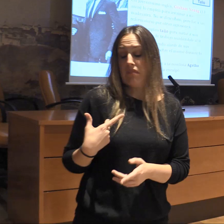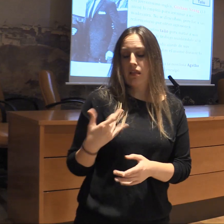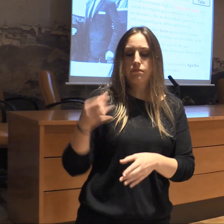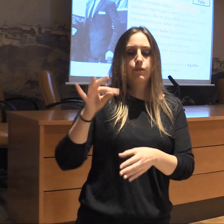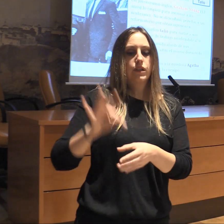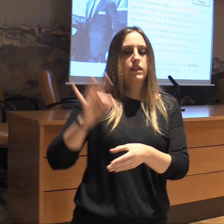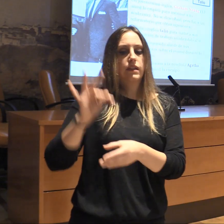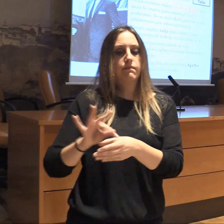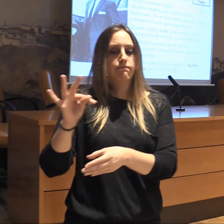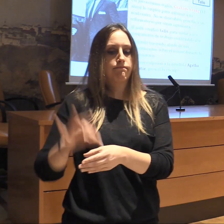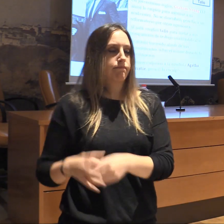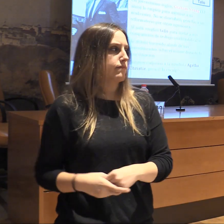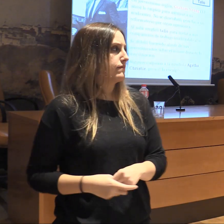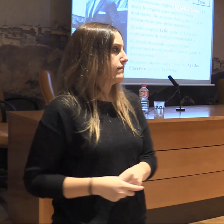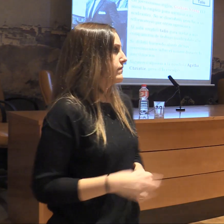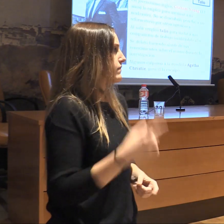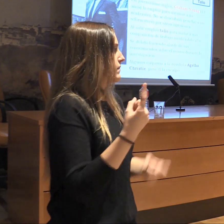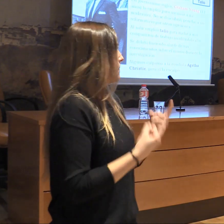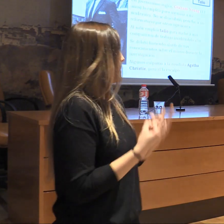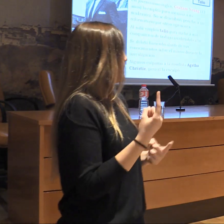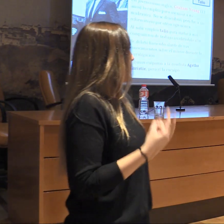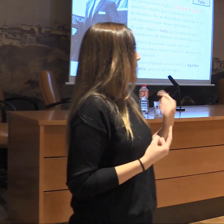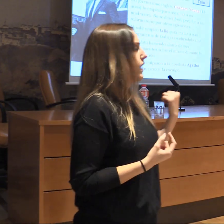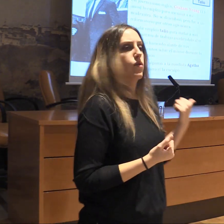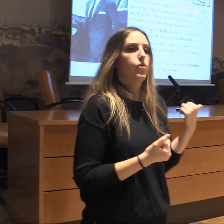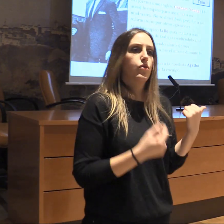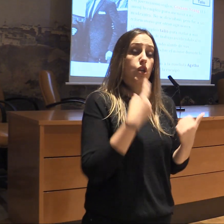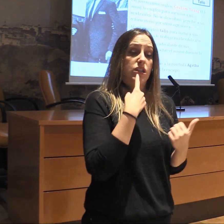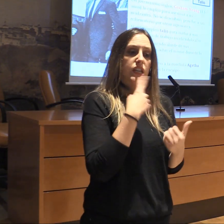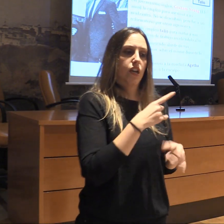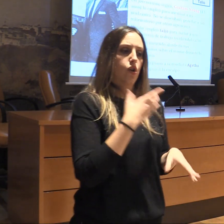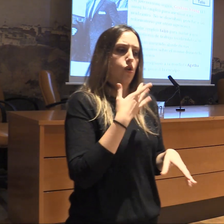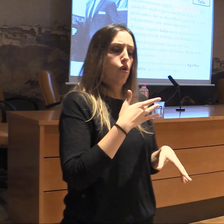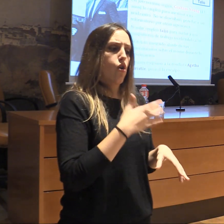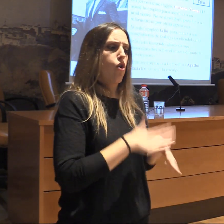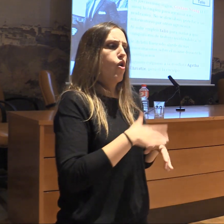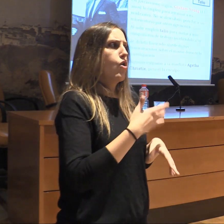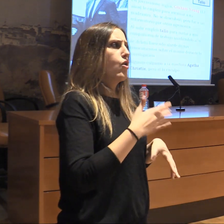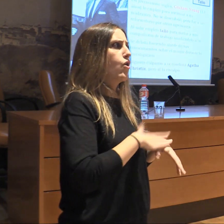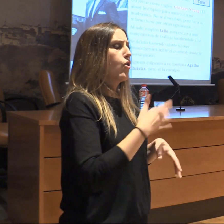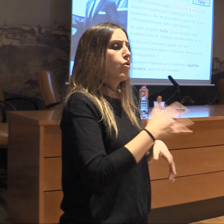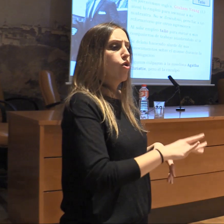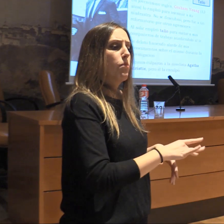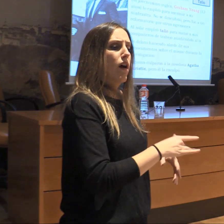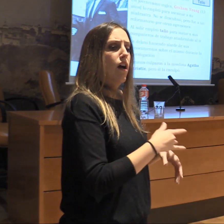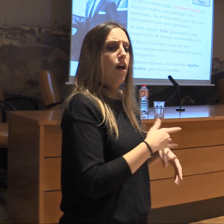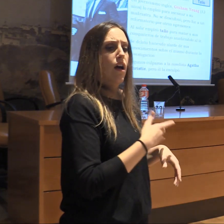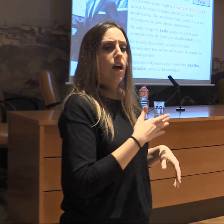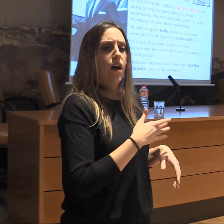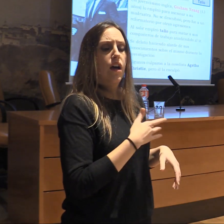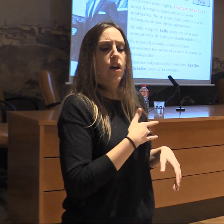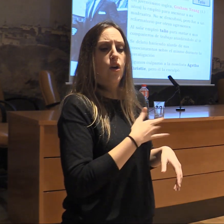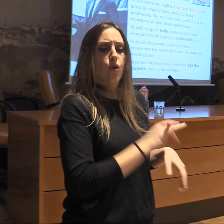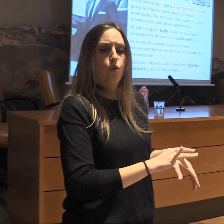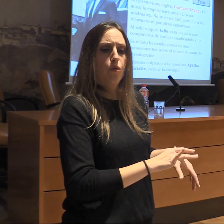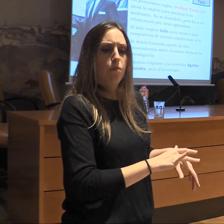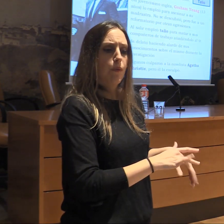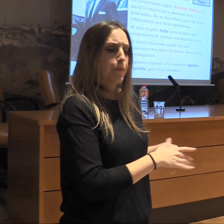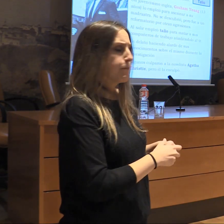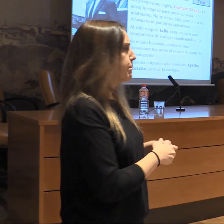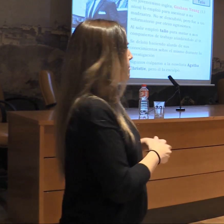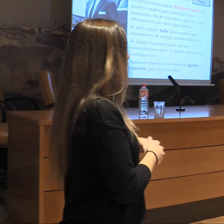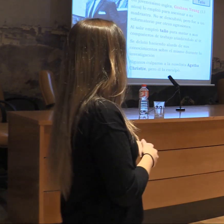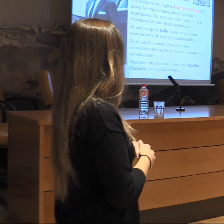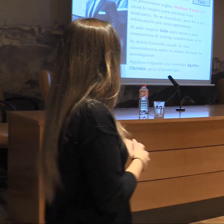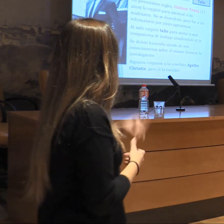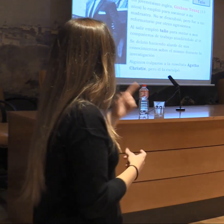trabajo. Algunos culparon a la novelista Agatha Christie porque ella tenía un gran conocimiento de los venenos y un poco